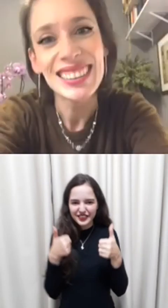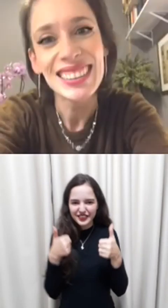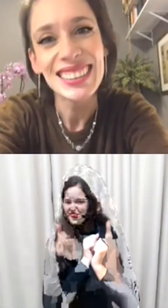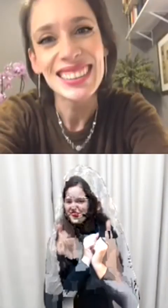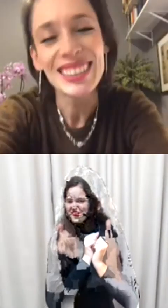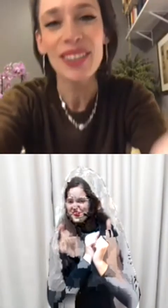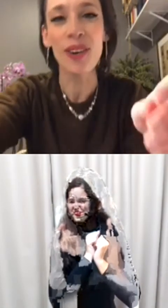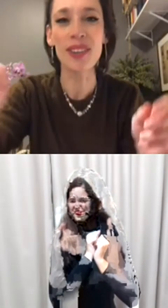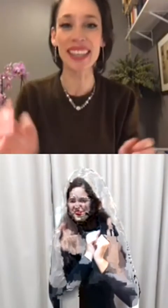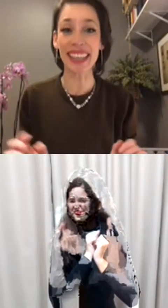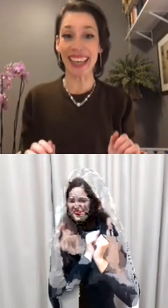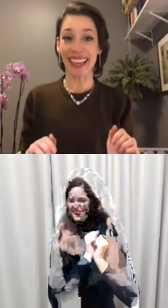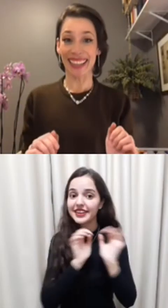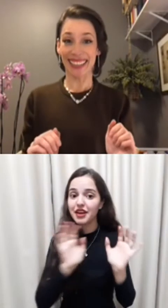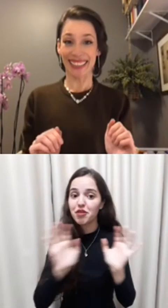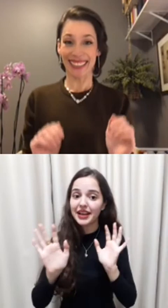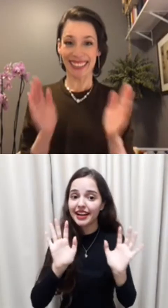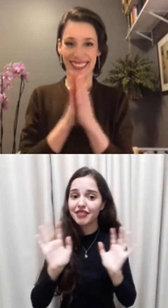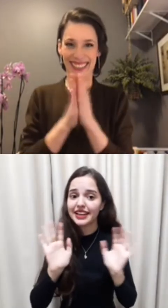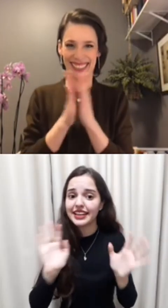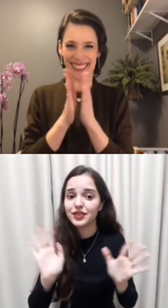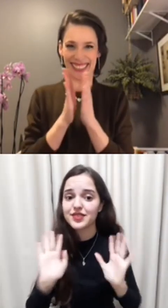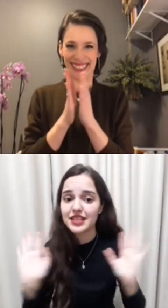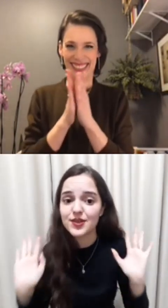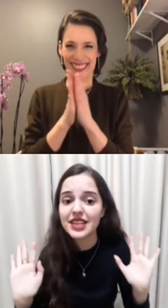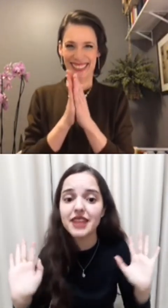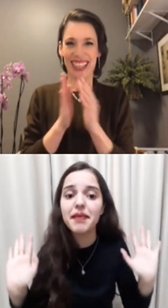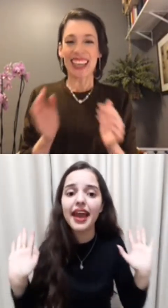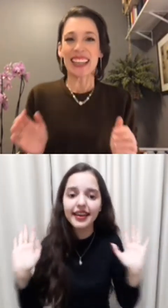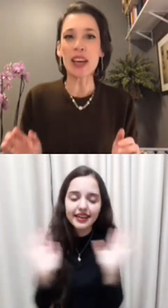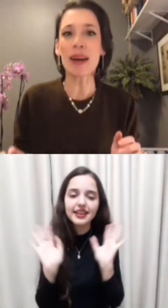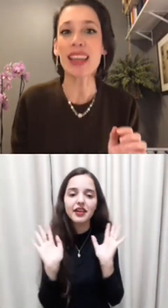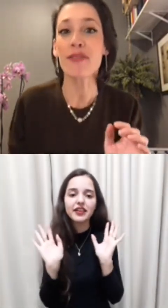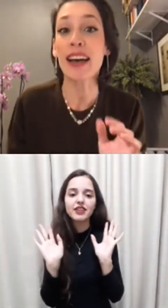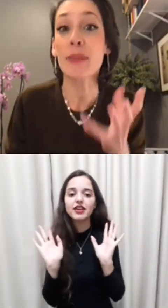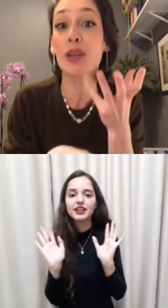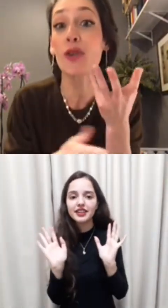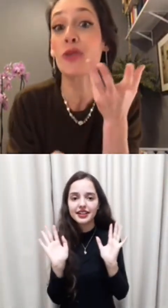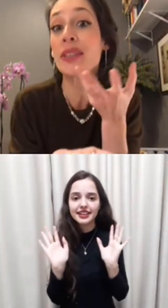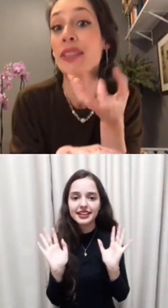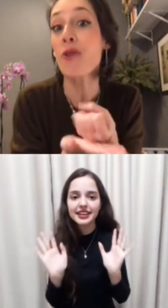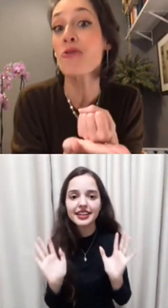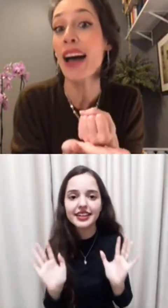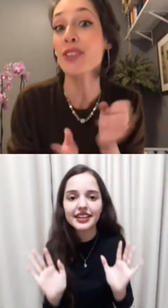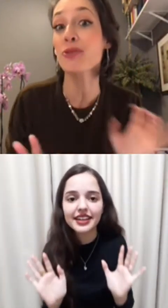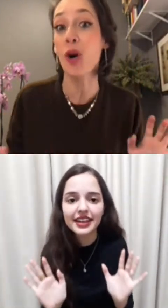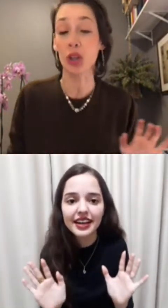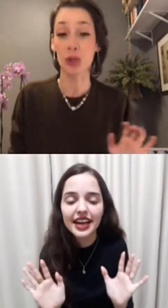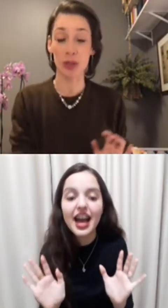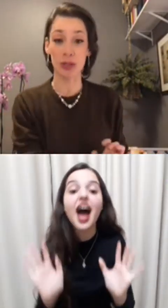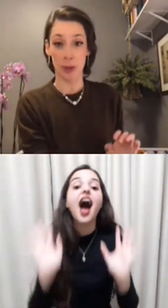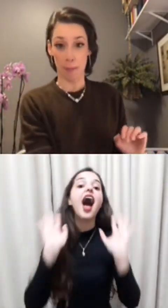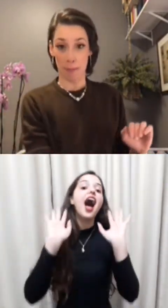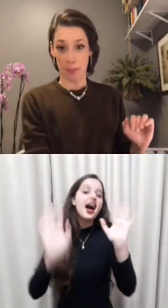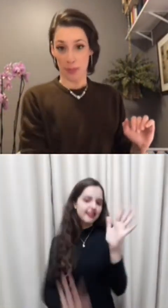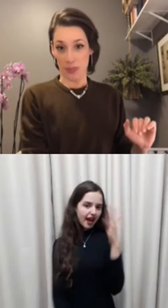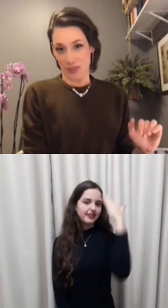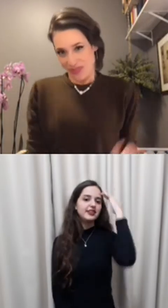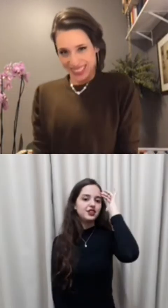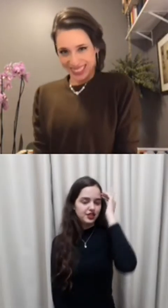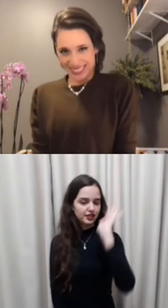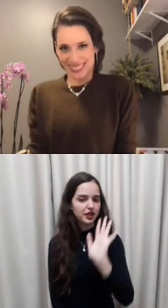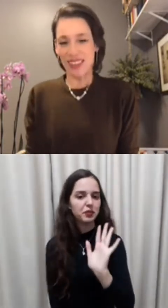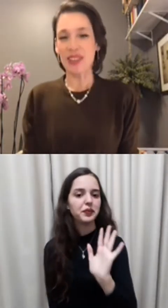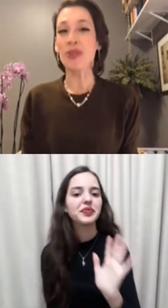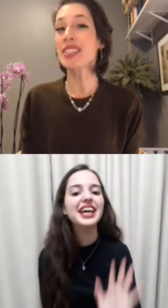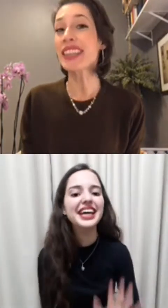Foi. Deu uma travada aqui, eu não sei se eu saí bem aí, Deu uma não, hein? travada porque eu fui salvar as fotos. Ah, tá,